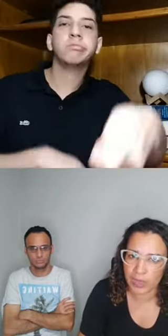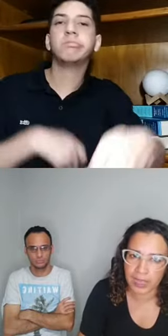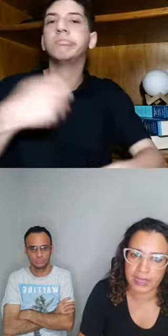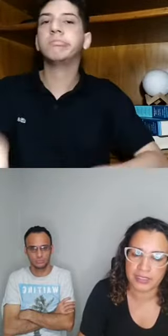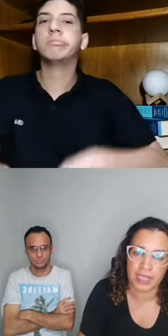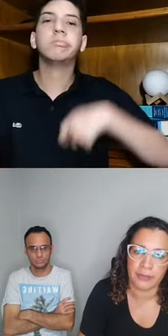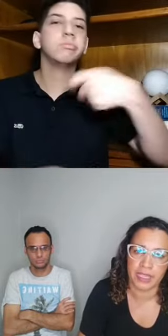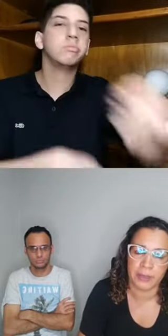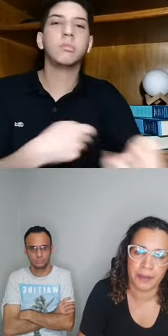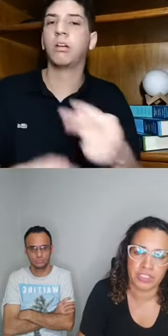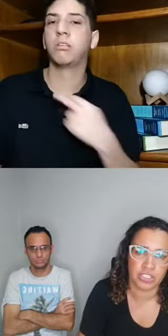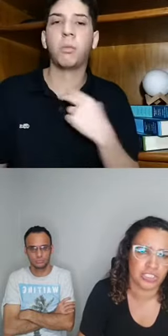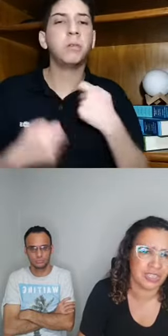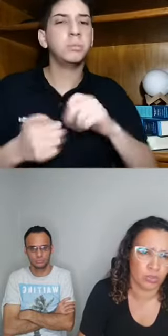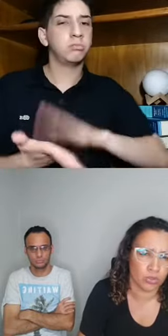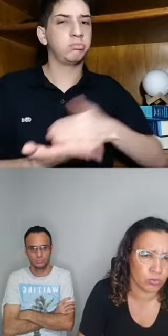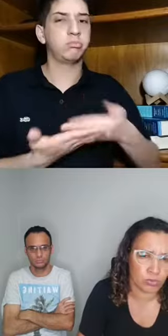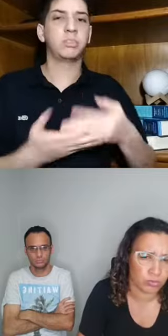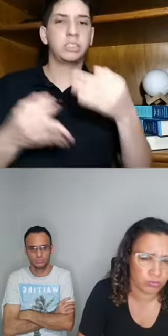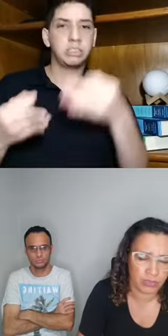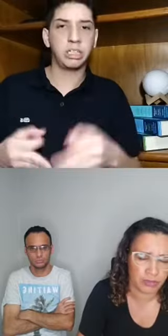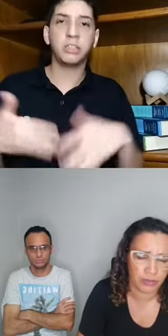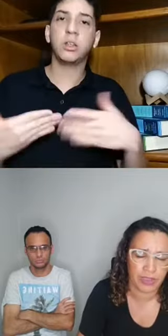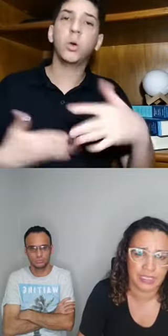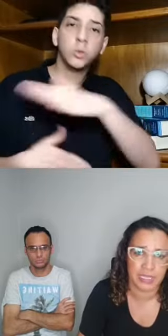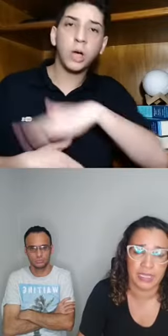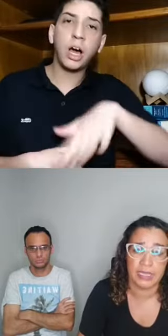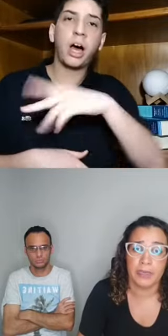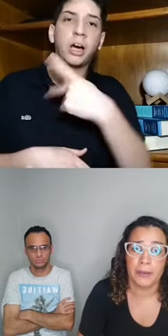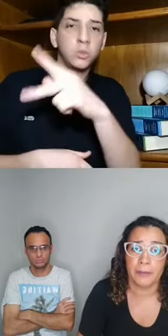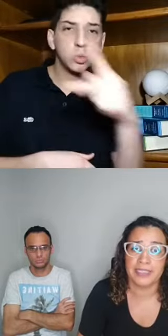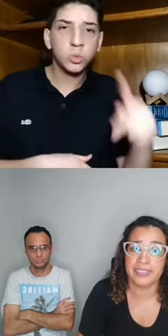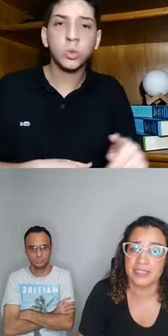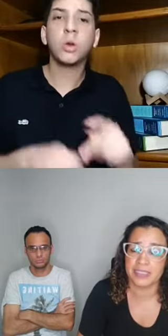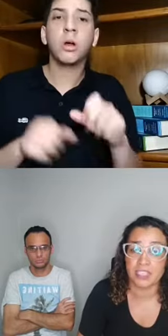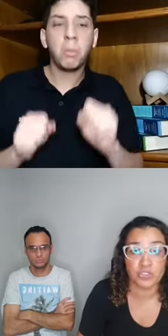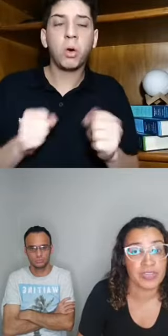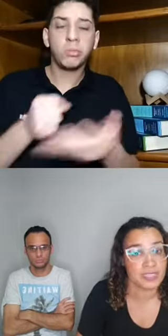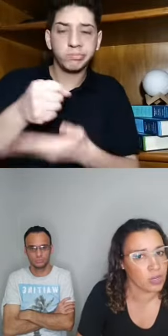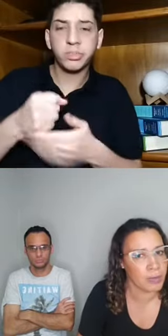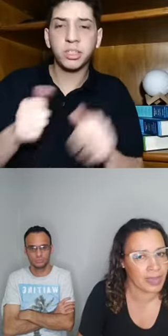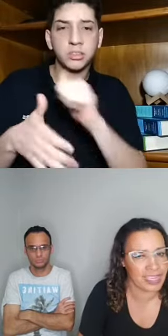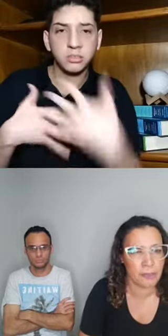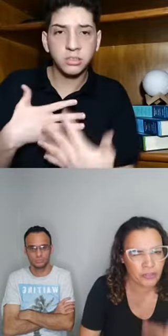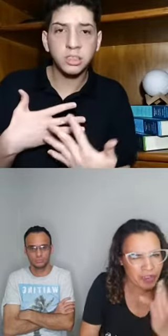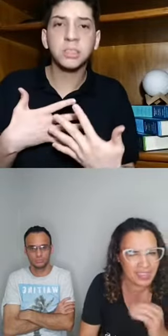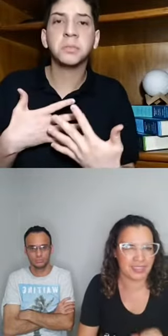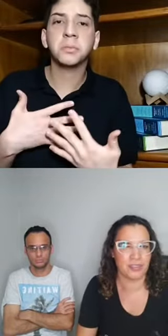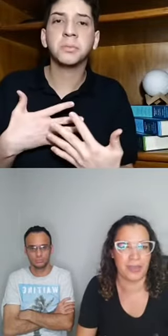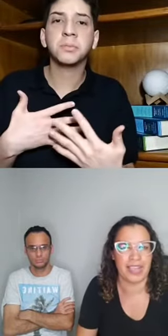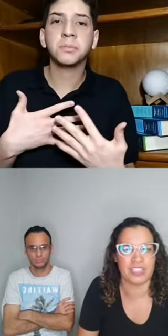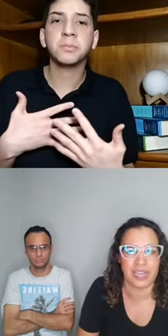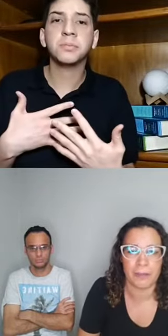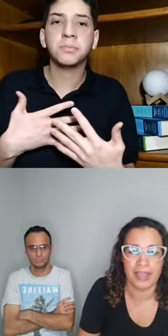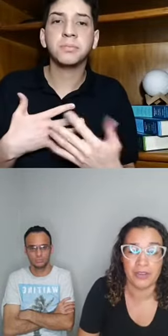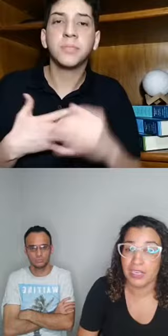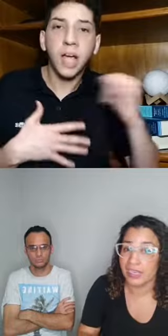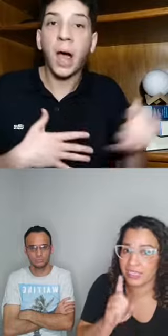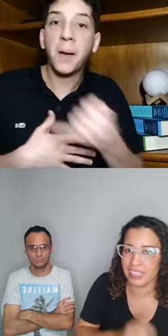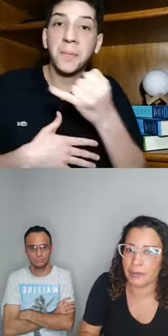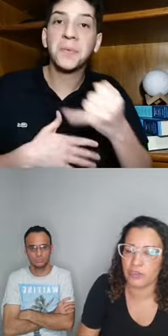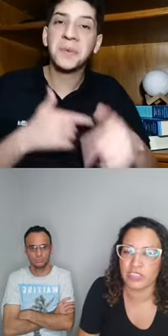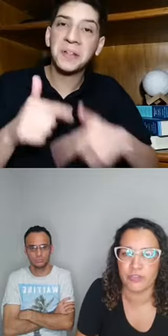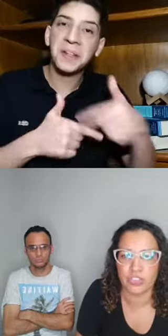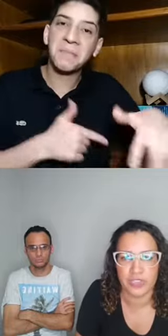na sua área, sabe? Tem empatia, acho que nem todo mundo, né, vai fazer. Mas ser diferencial no mercado, aproveita no mercado de trabalho.